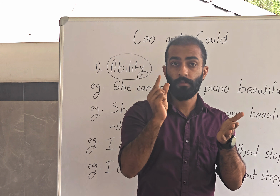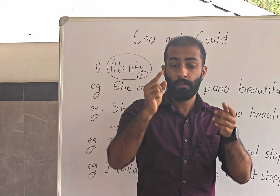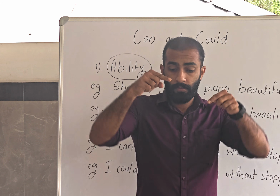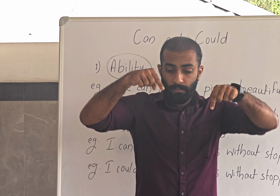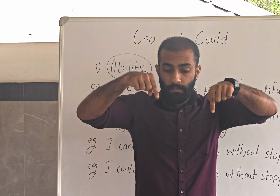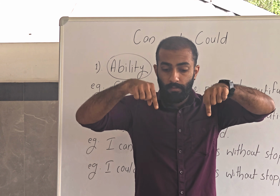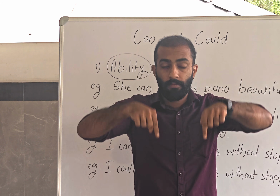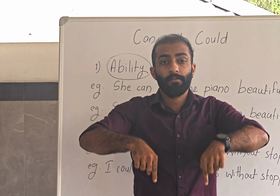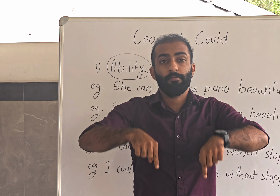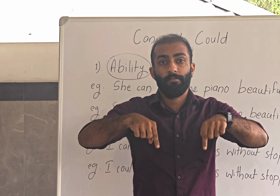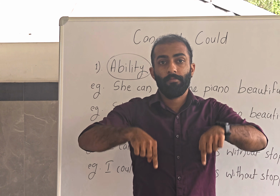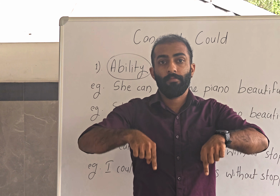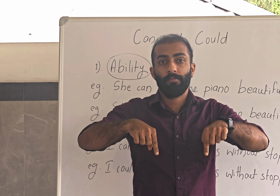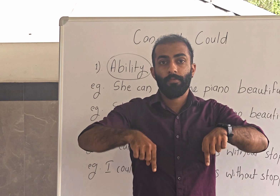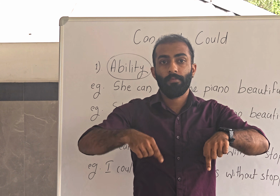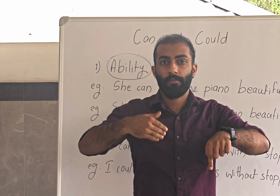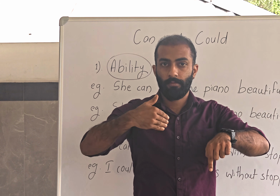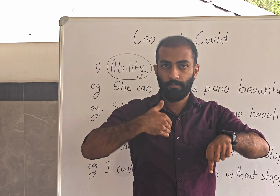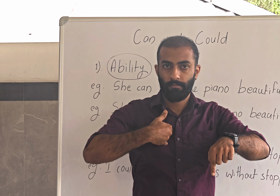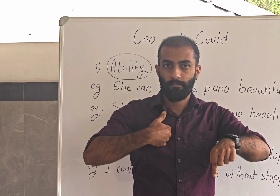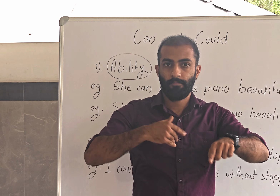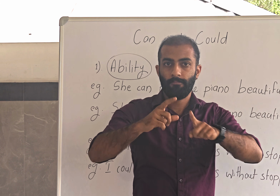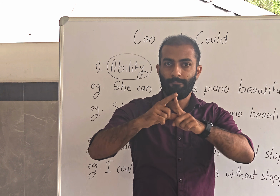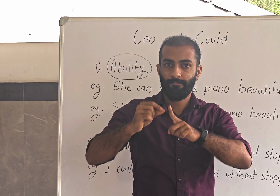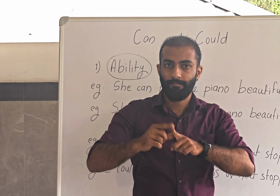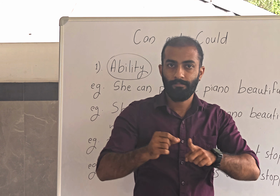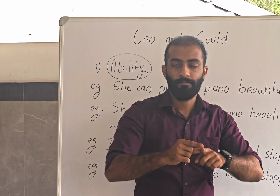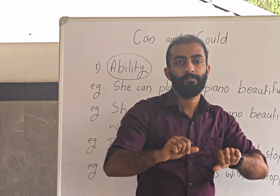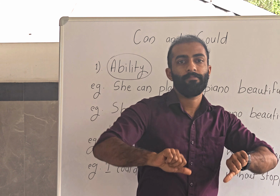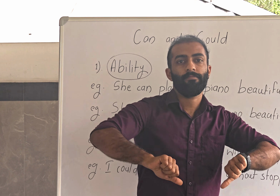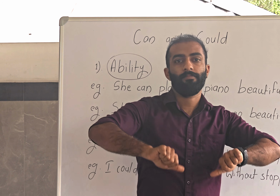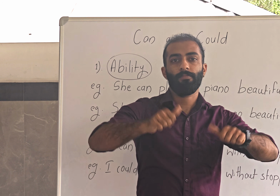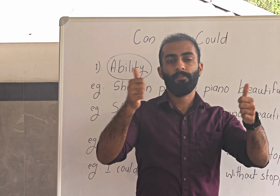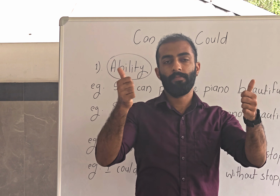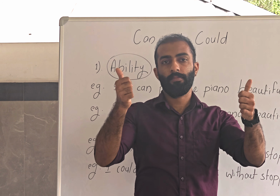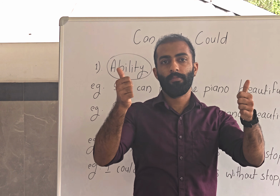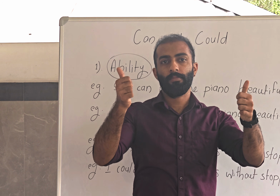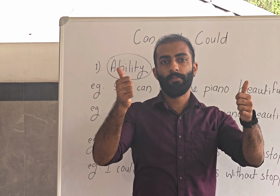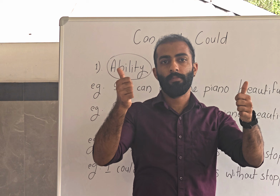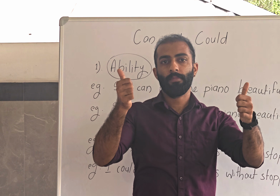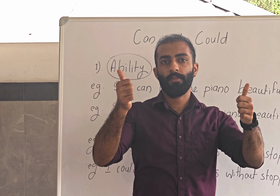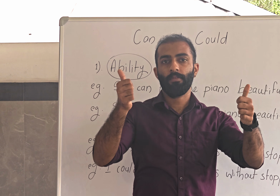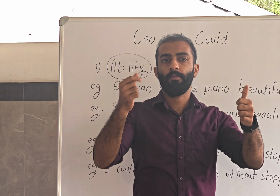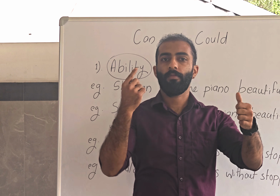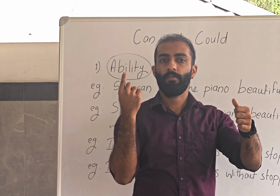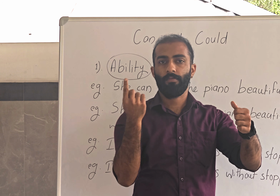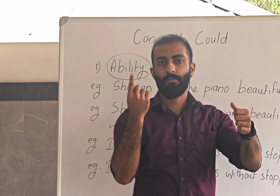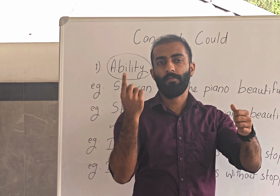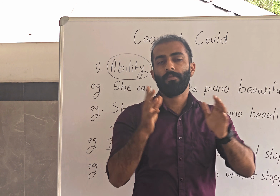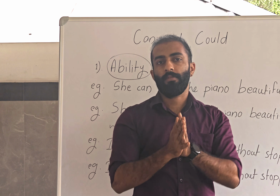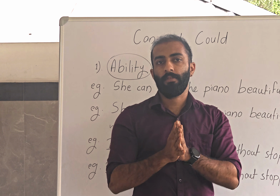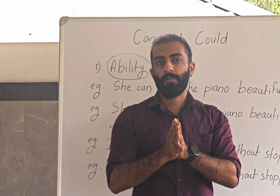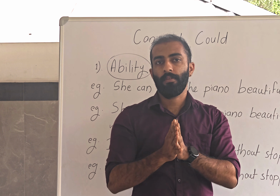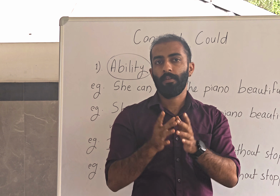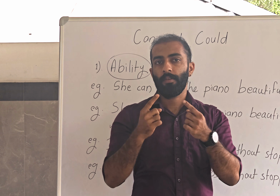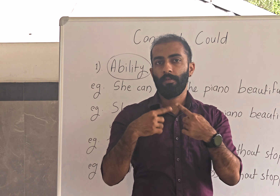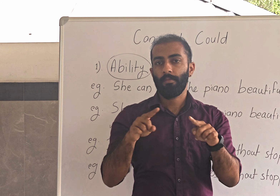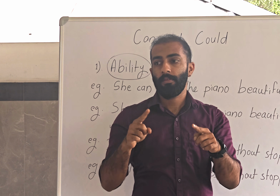ക്യാൻ ഉപയോഗിക്കുന്നത് ഇപ്പോൾ നമുക്ക് ചെയ്യാൻ കഴിയുന്ന കാര്യങ്ങളെയാണ്, അതായത് നമ്മളുടെ പ്രസൻറ്റ് എബിലിറ്റി കാണിക്കുന്നതിന് വേണ്ടിയാണ്